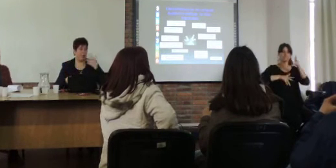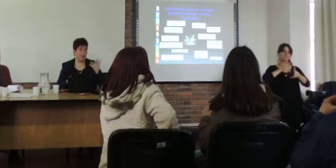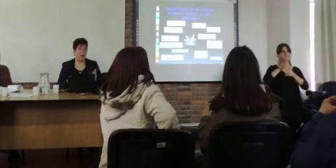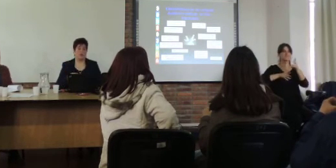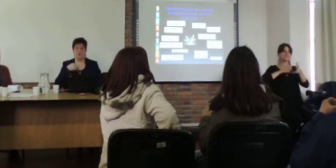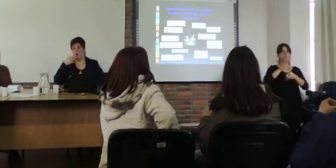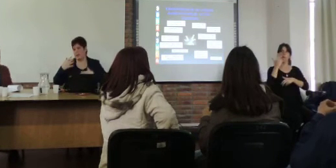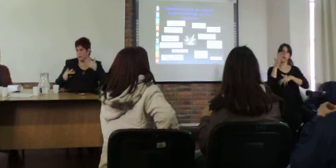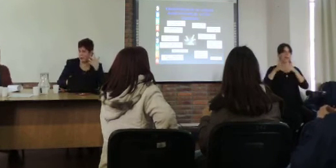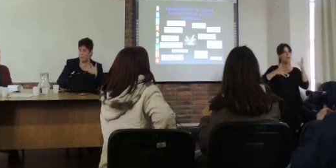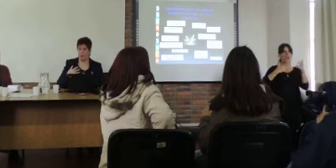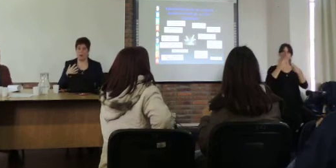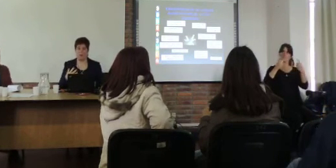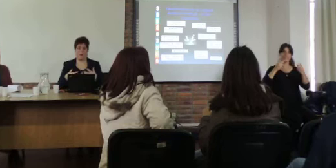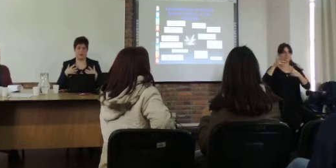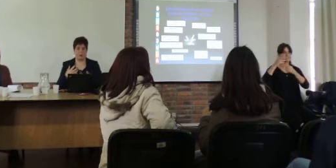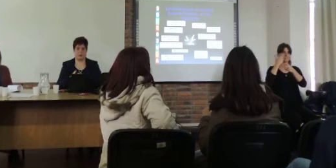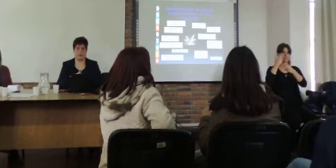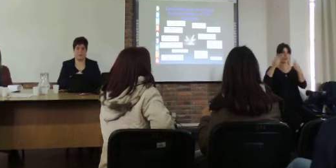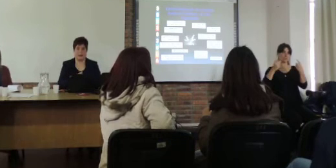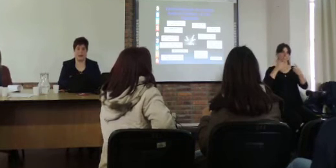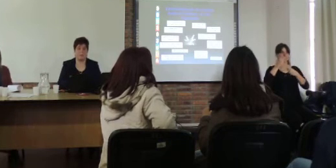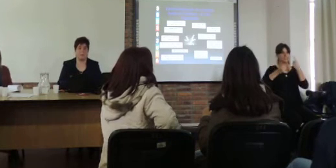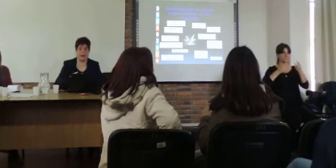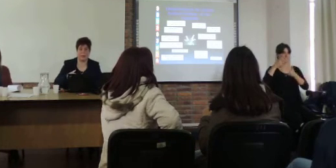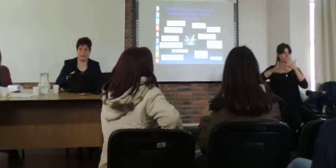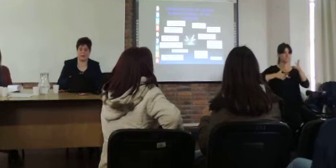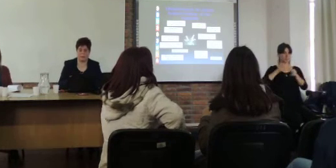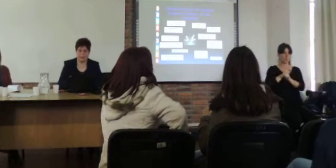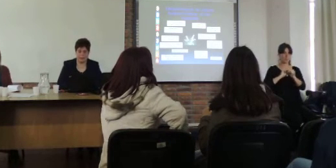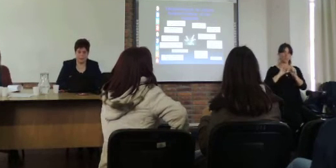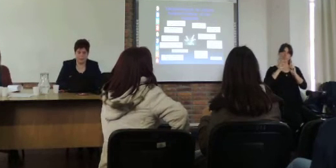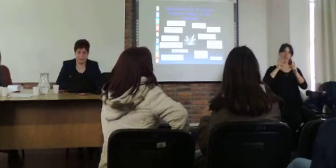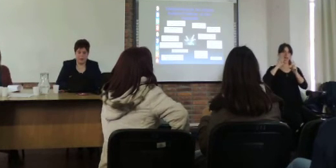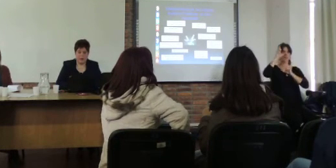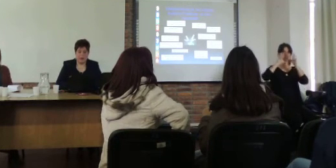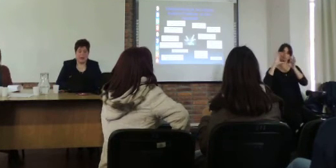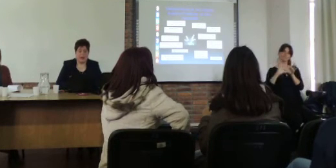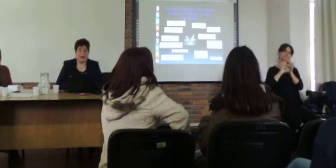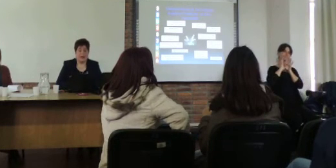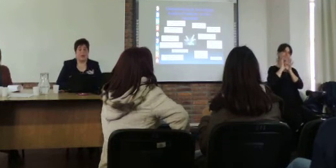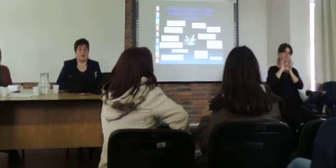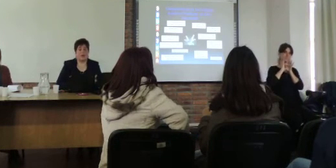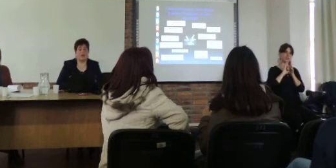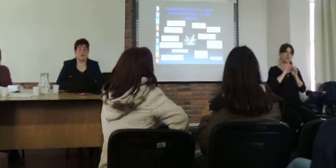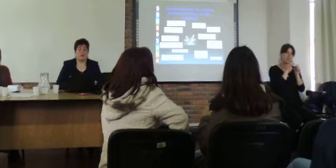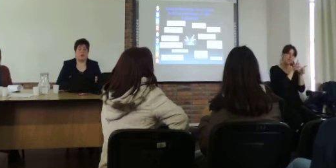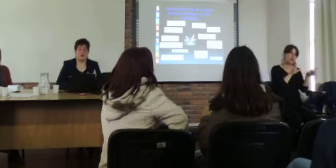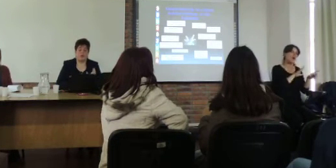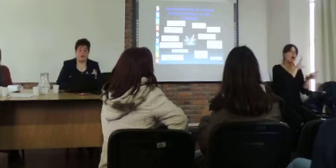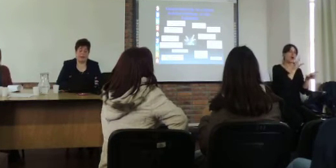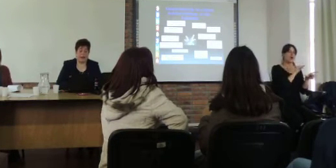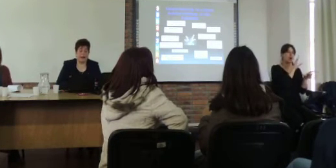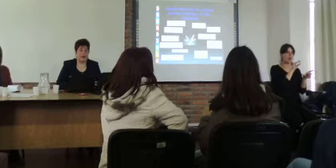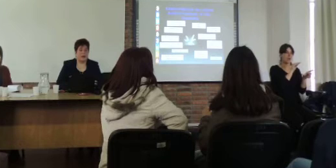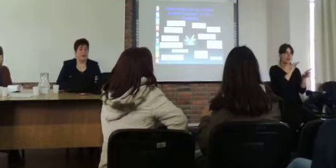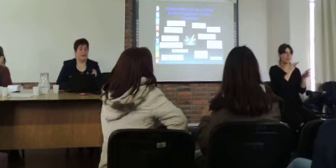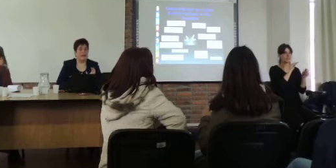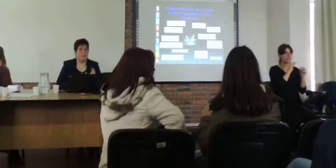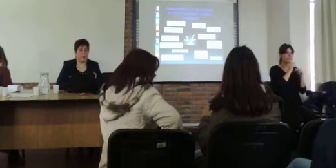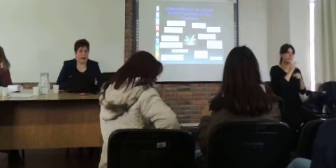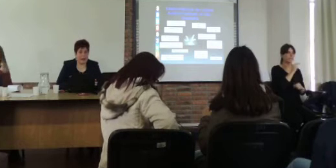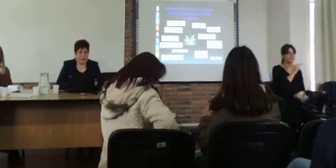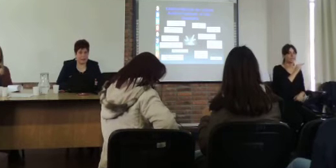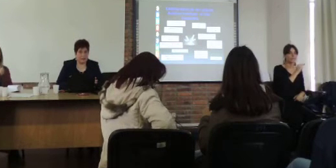una mano o la otra, o las en mi cuerpo, las expresiones faciales, para poder transmitir. Las lenguas orales son de producción lineal